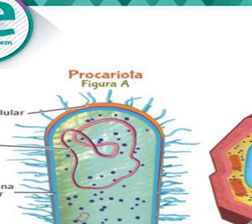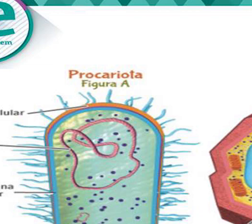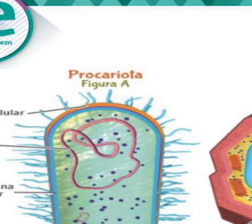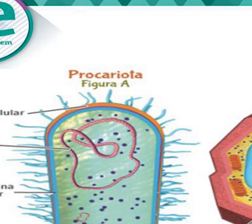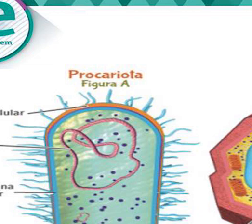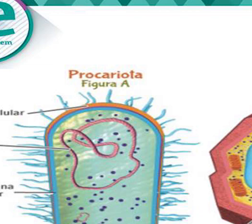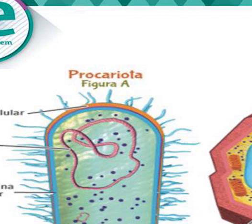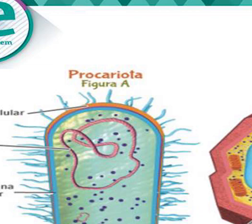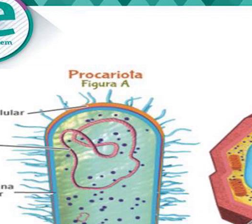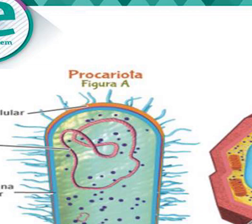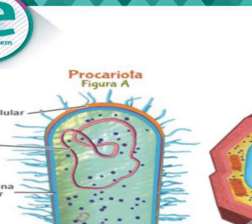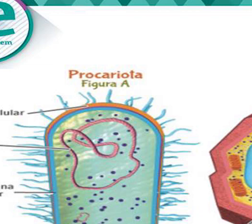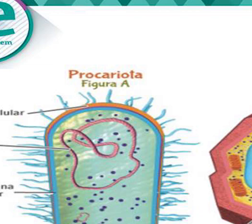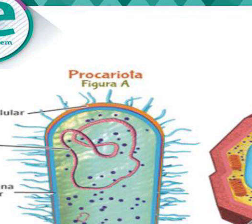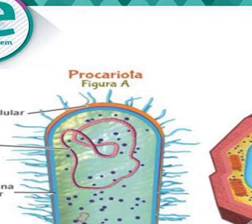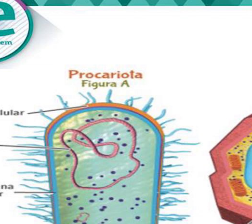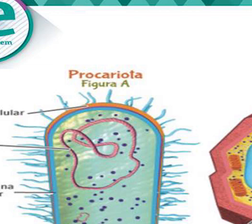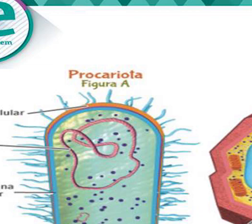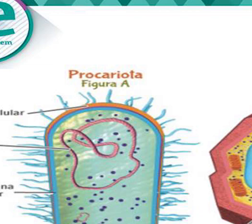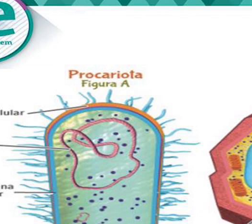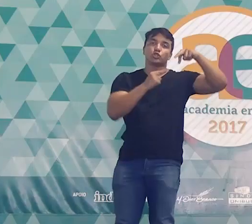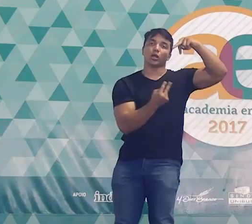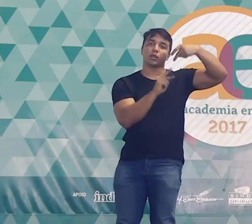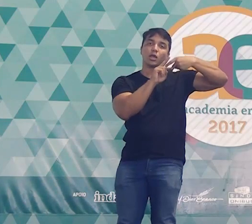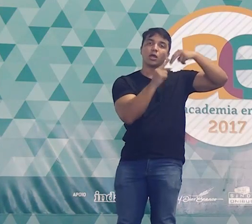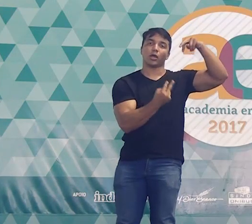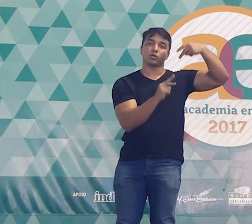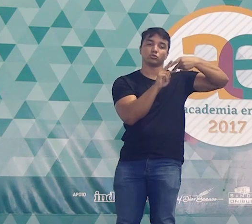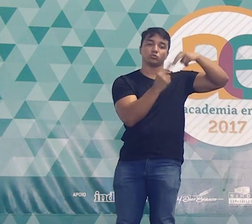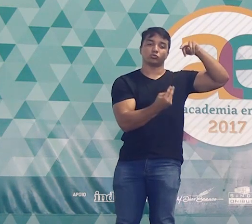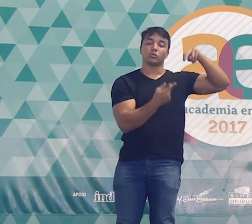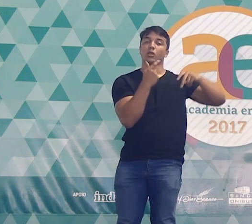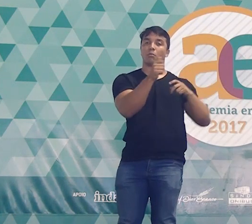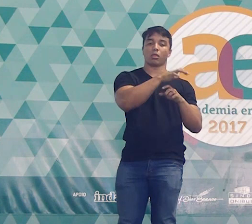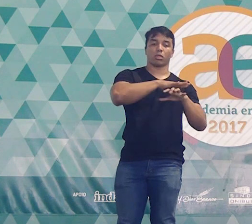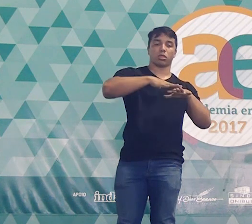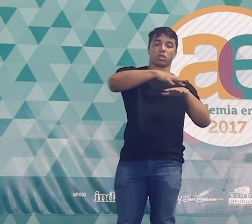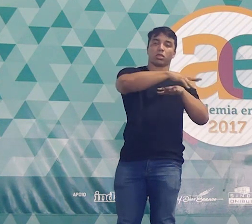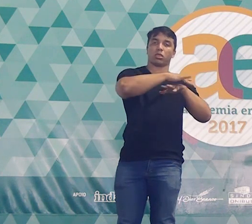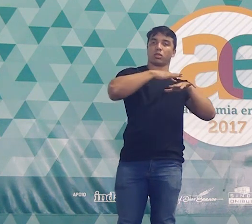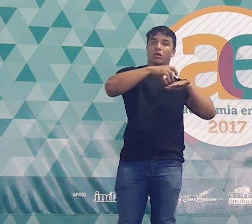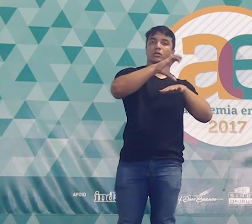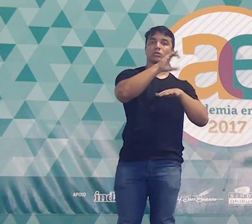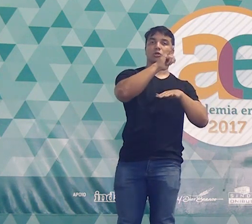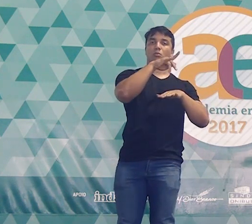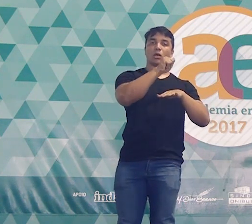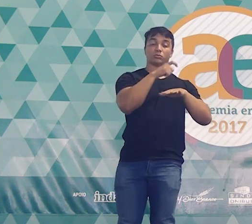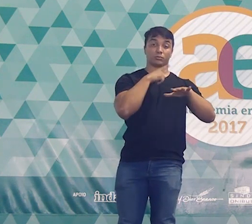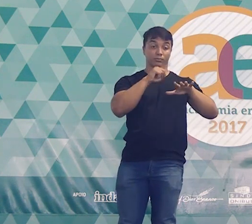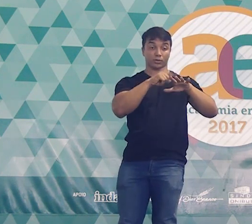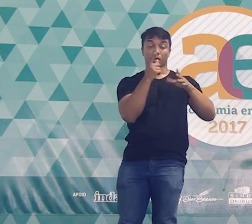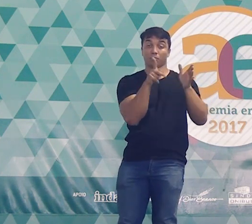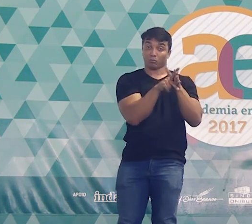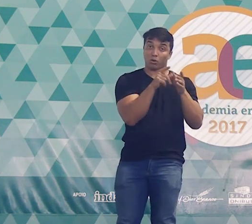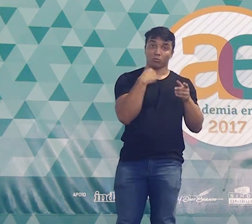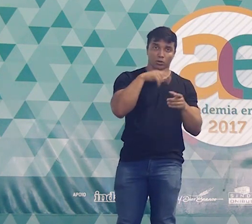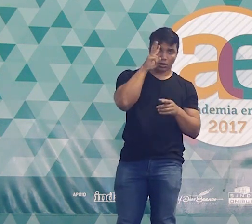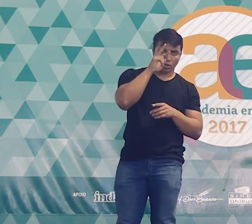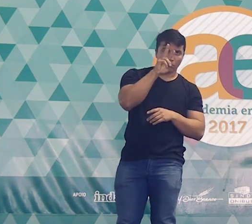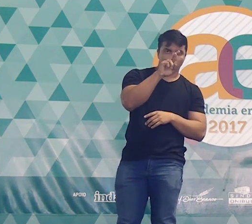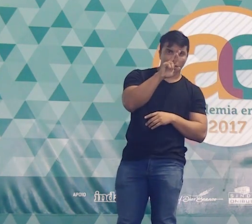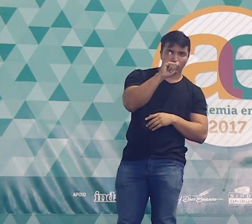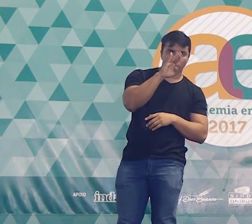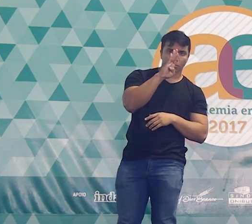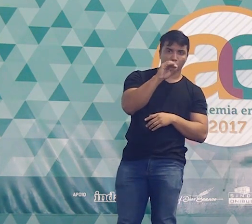material genético, onde esse material genético está disperso no citoplasma. Você vai ver os ribossomos, lembram?